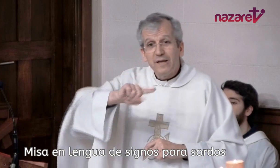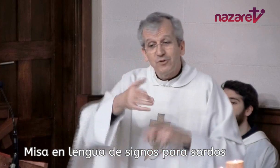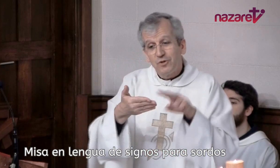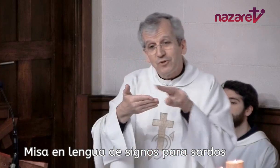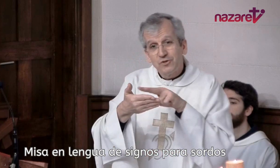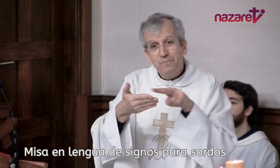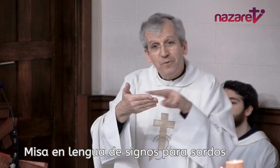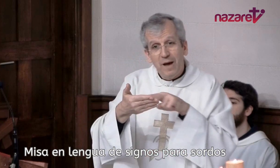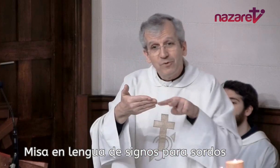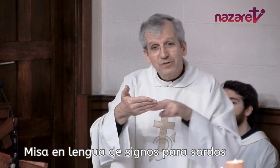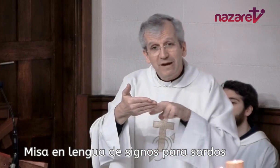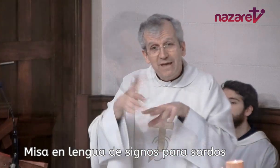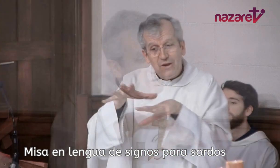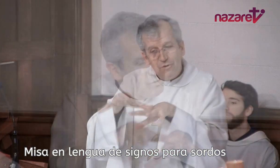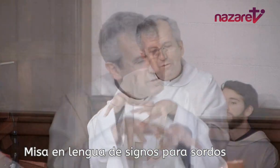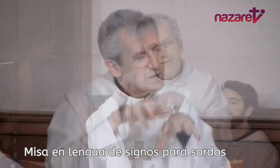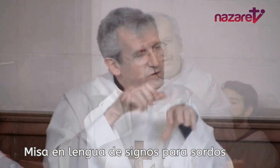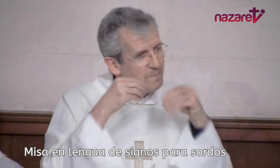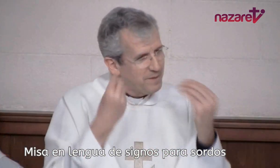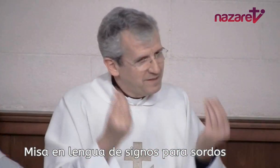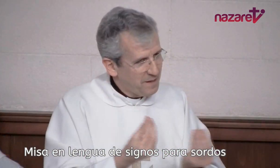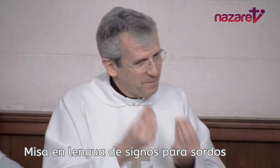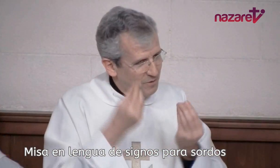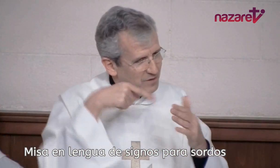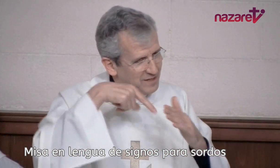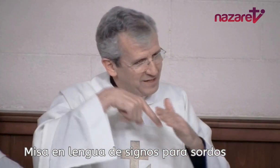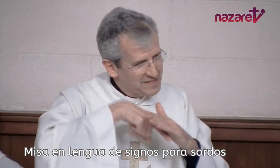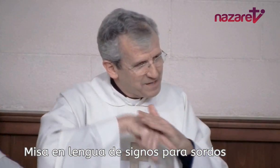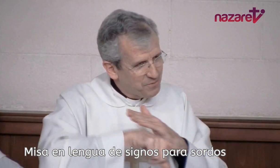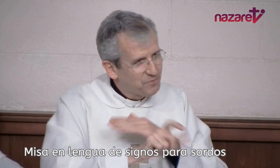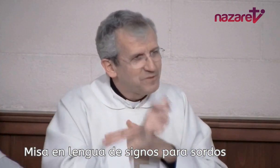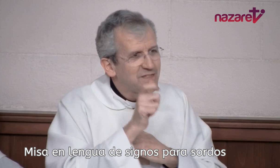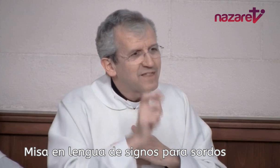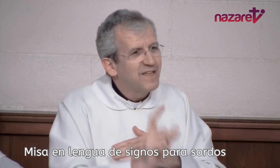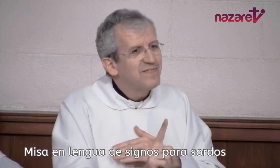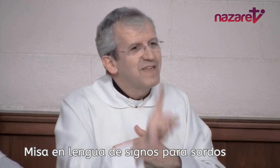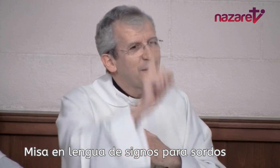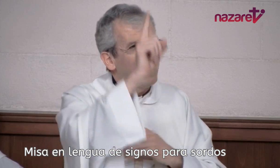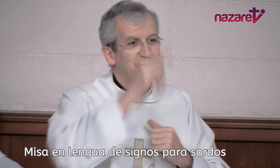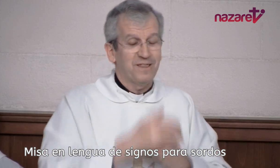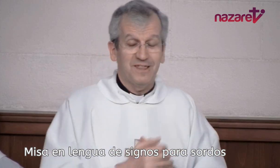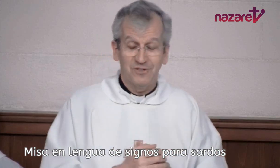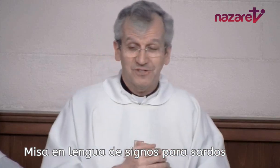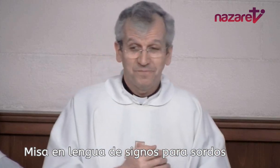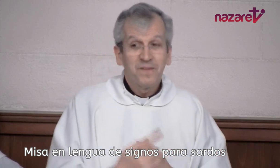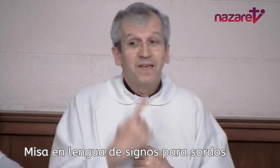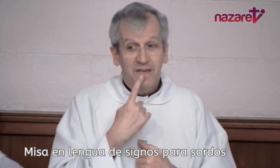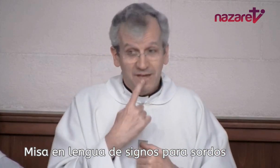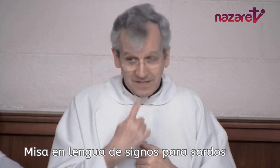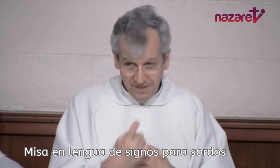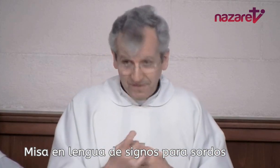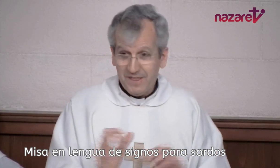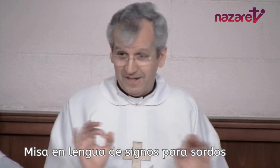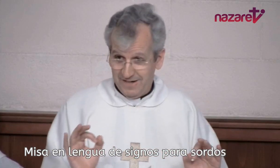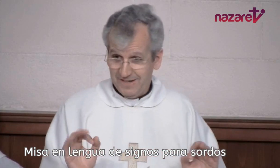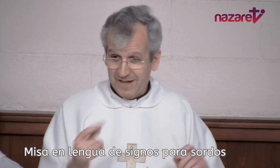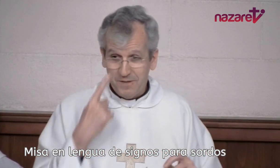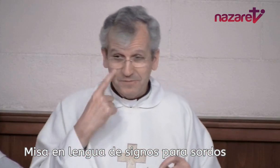para que nosotros podamos leerlo y comprender mejor esa profundidad de la palabra de Dios. Es difícil, ¿eh? Habéis